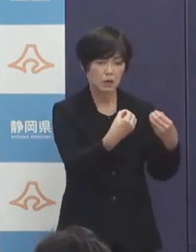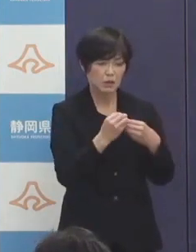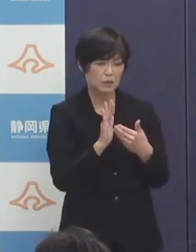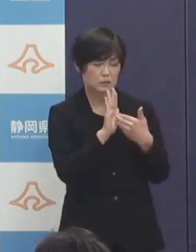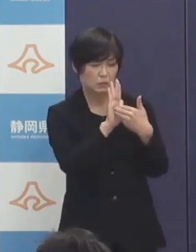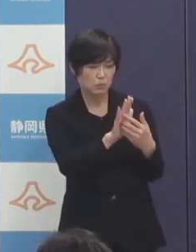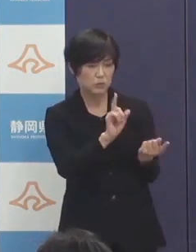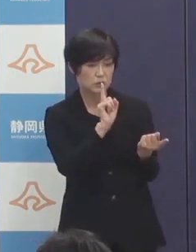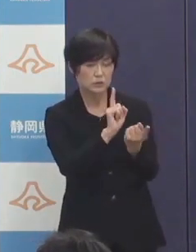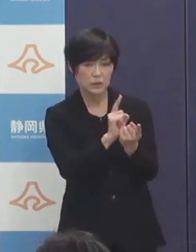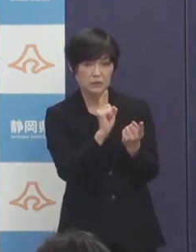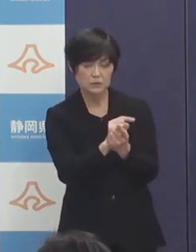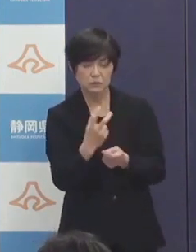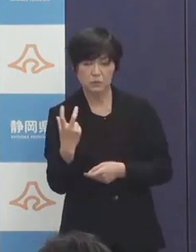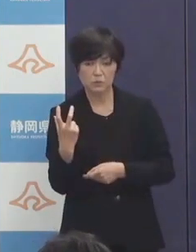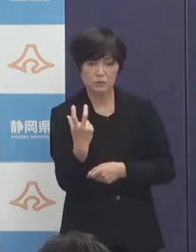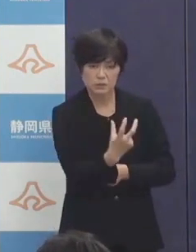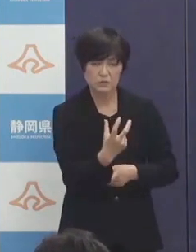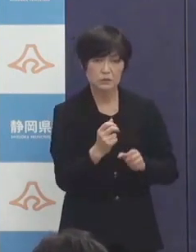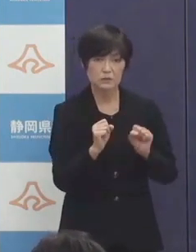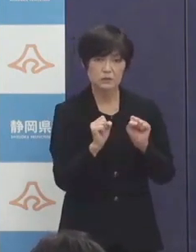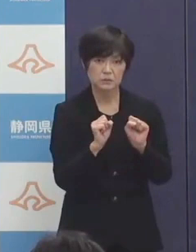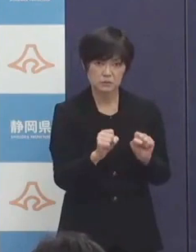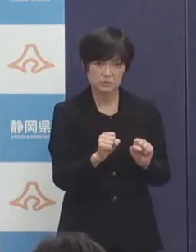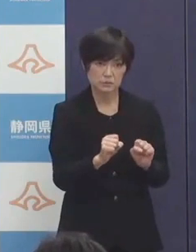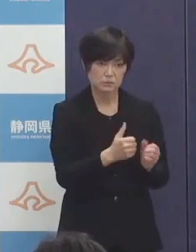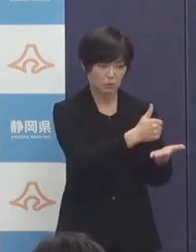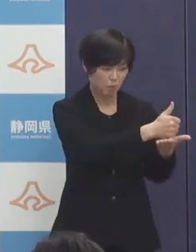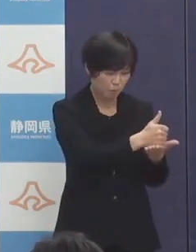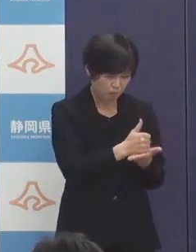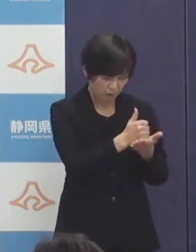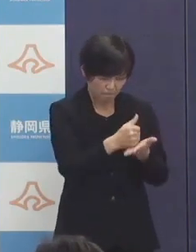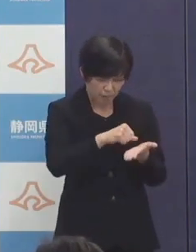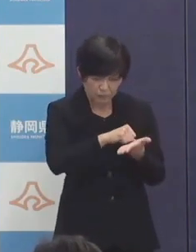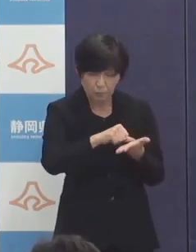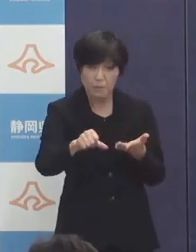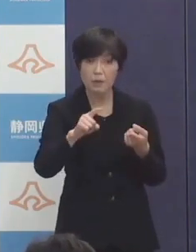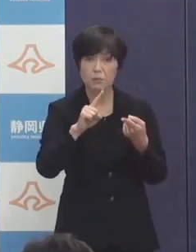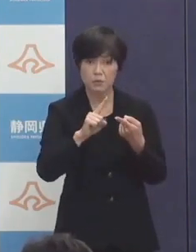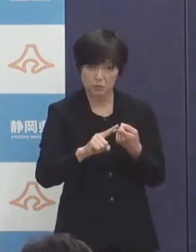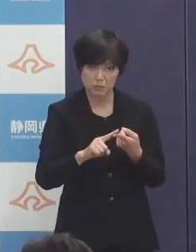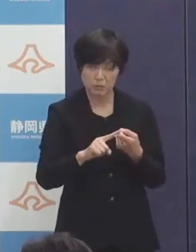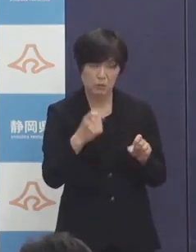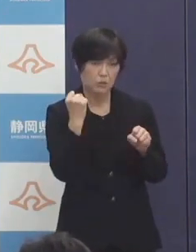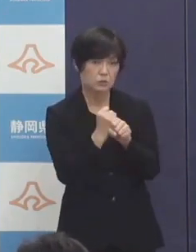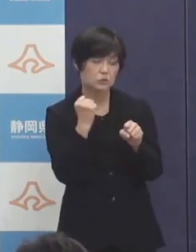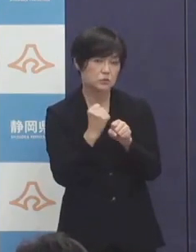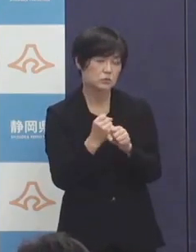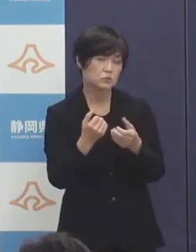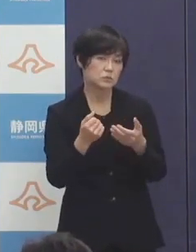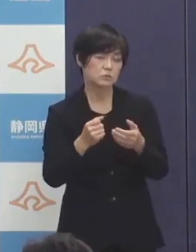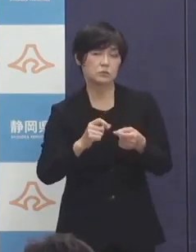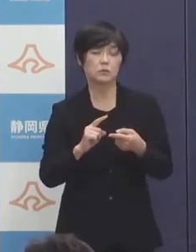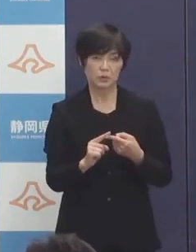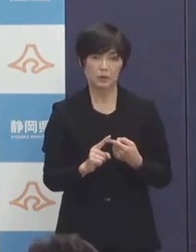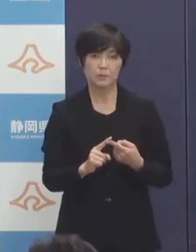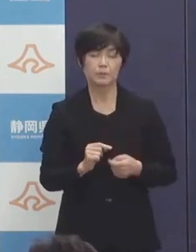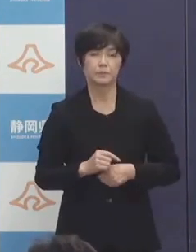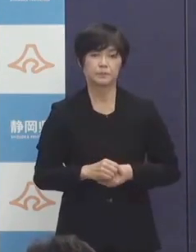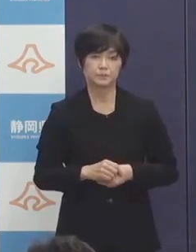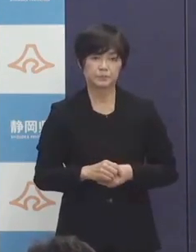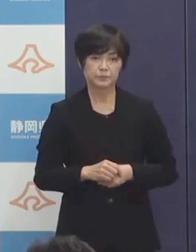を徹底していただきまして、来店者名簿など、例えばそれを作ってくださるというふうにいたしま